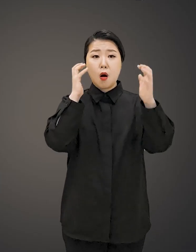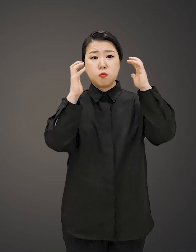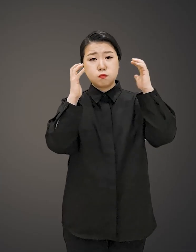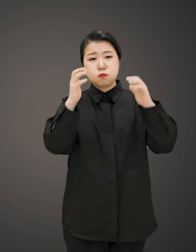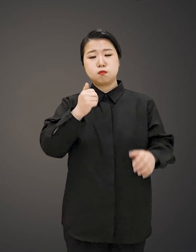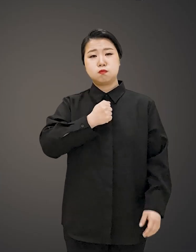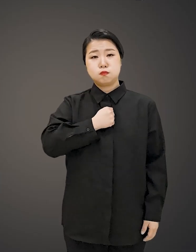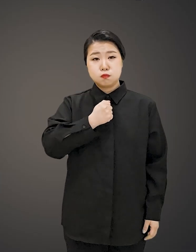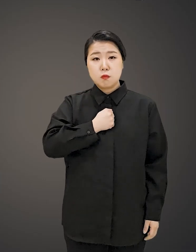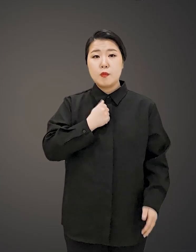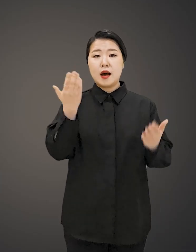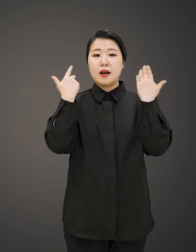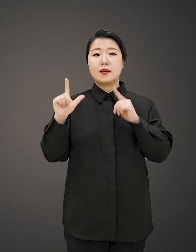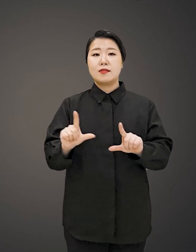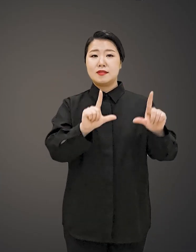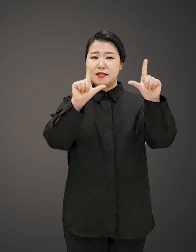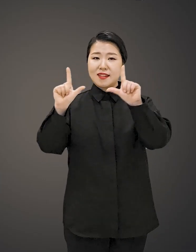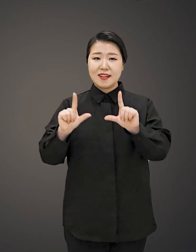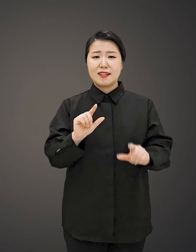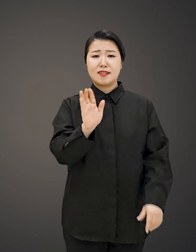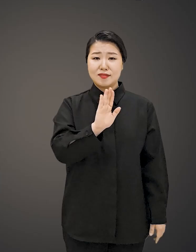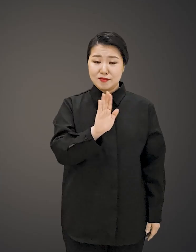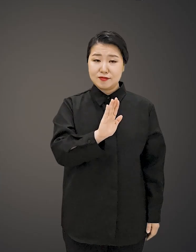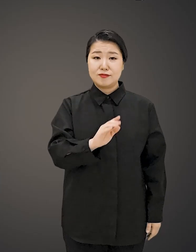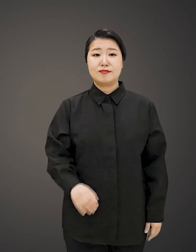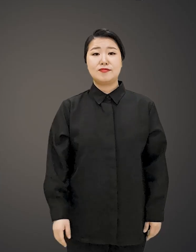우당탕탕 좌충우돌 막막하던 학교 생활이